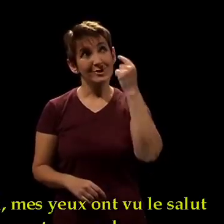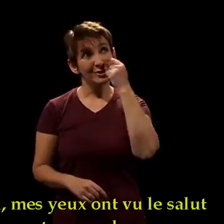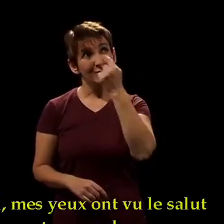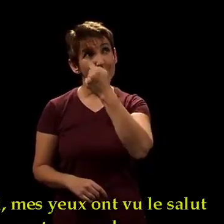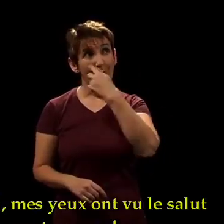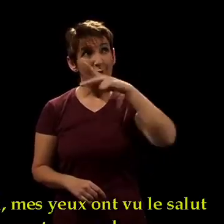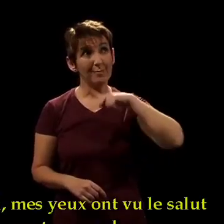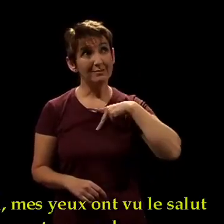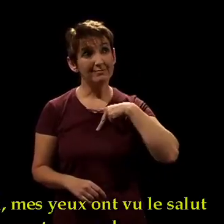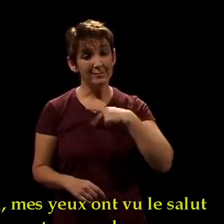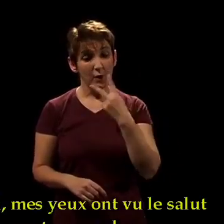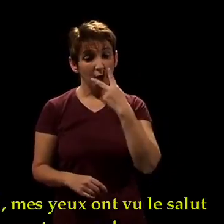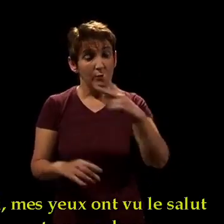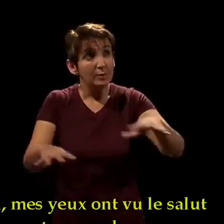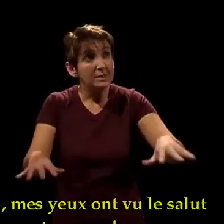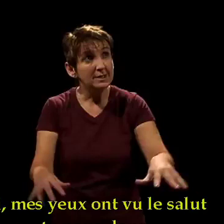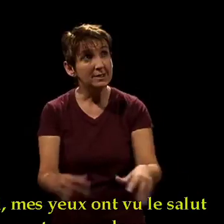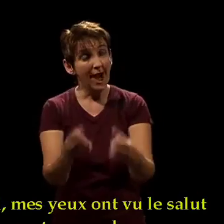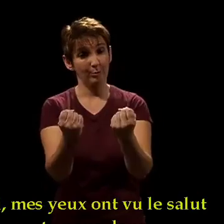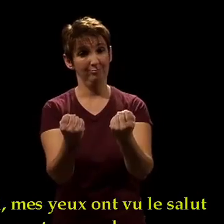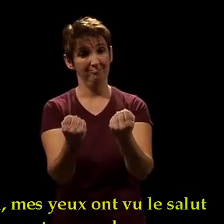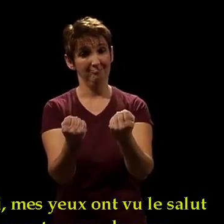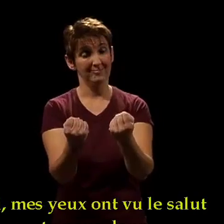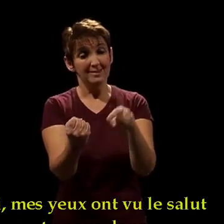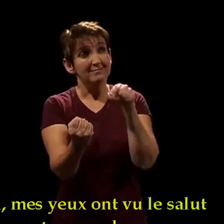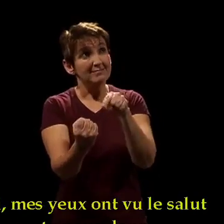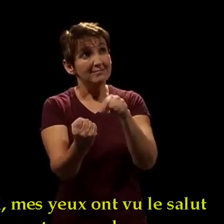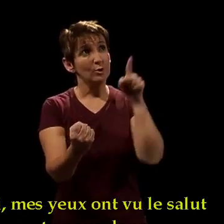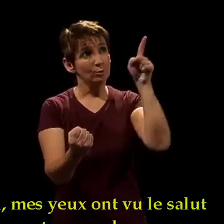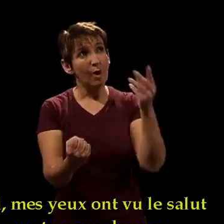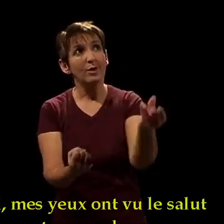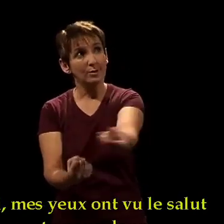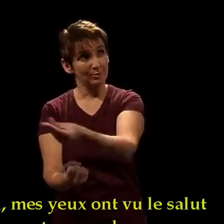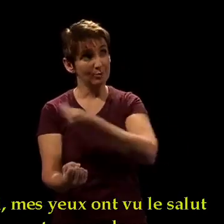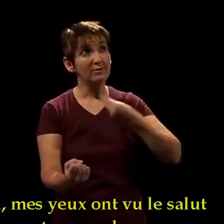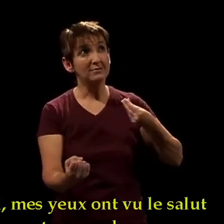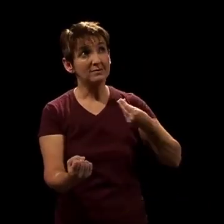Oui, mes yeux ont vu le salut que tu nous donnes.